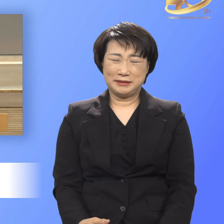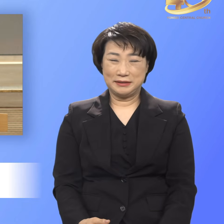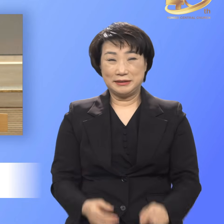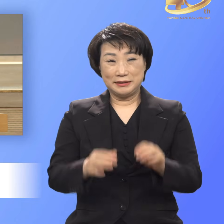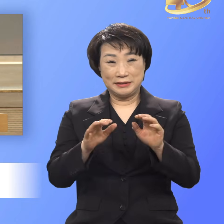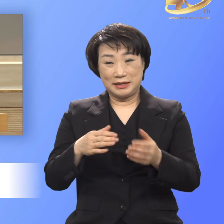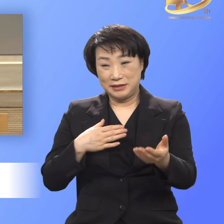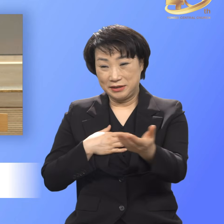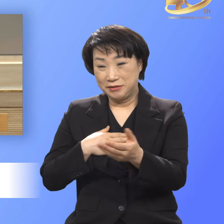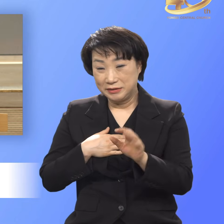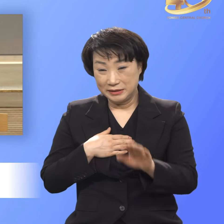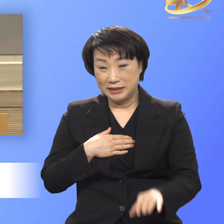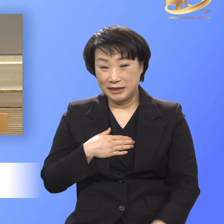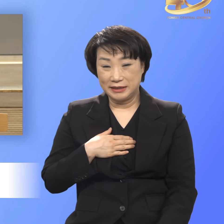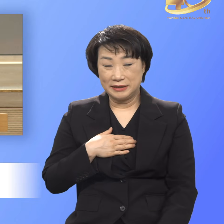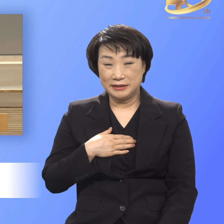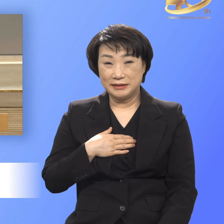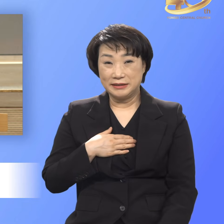봐.